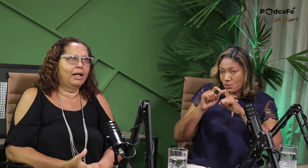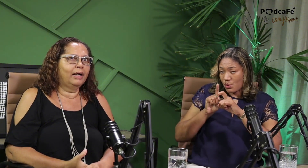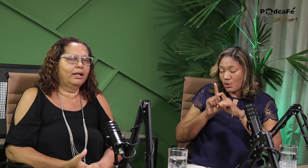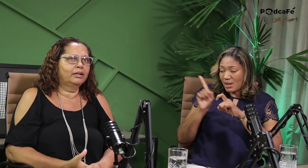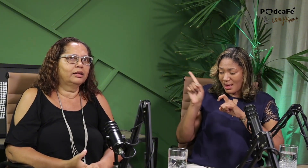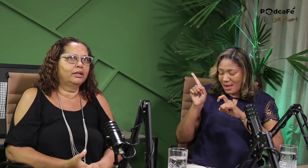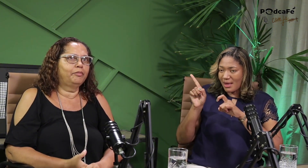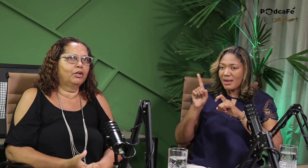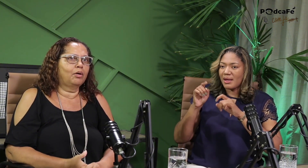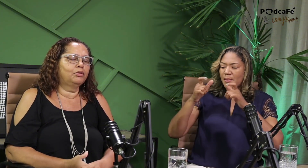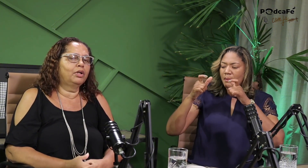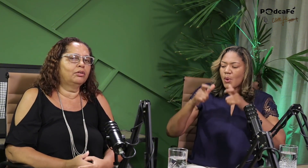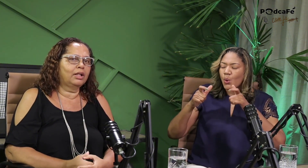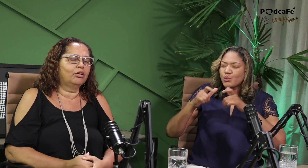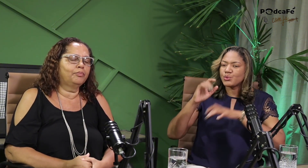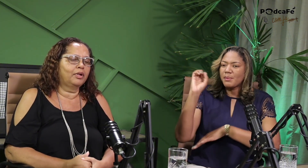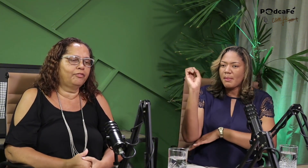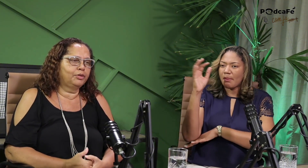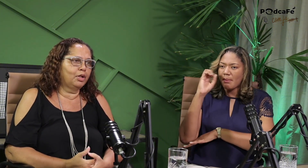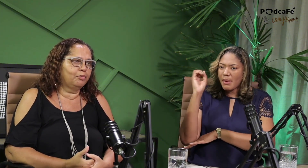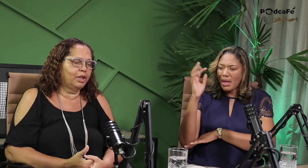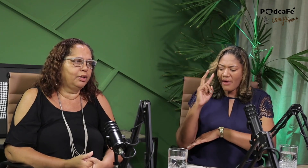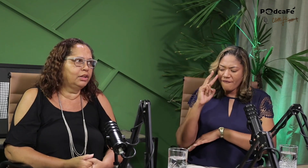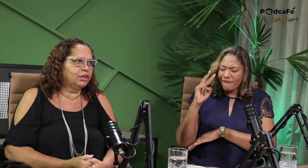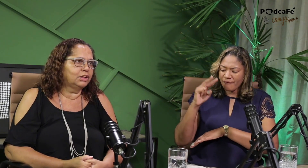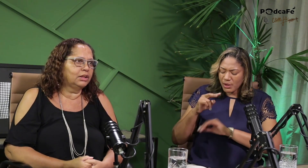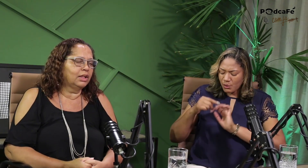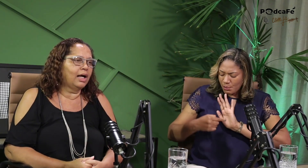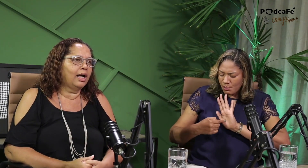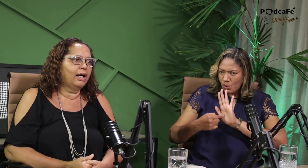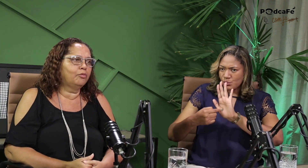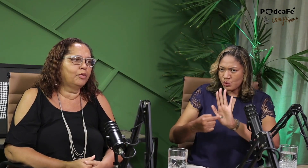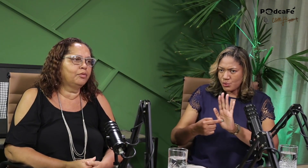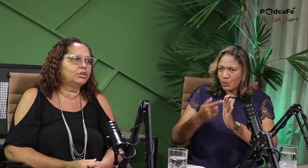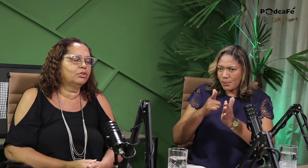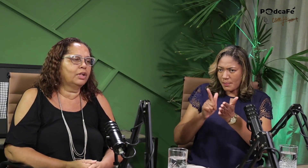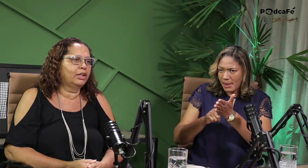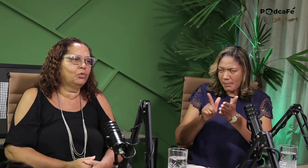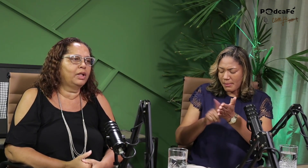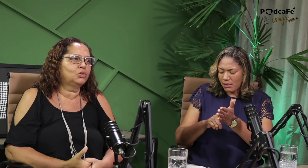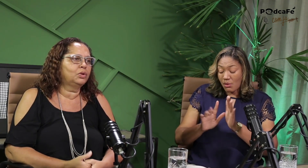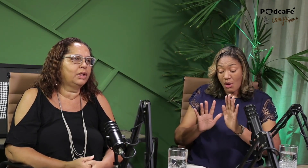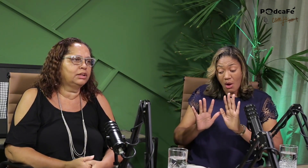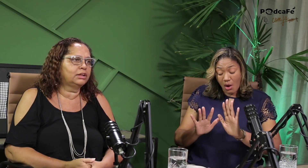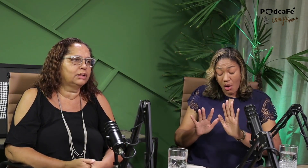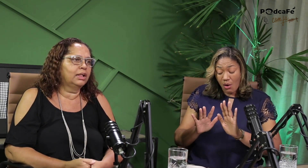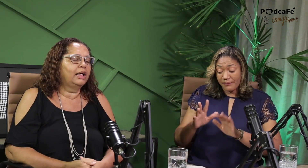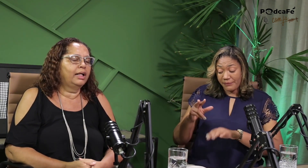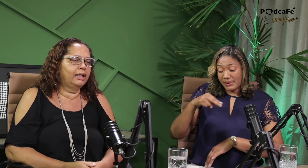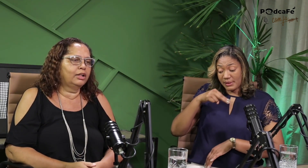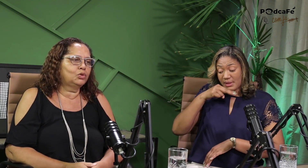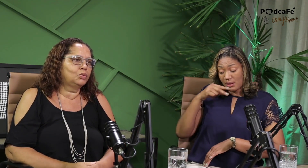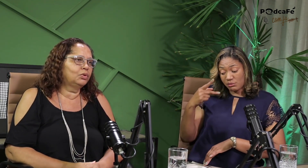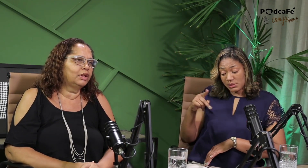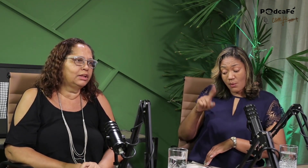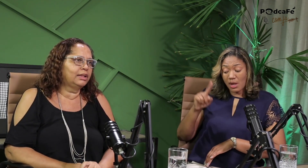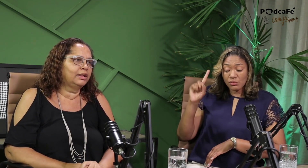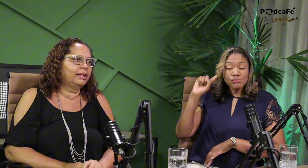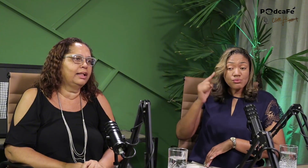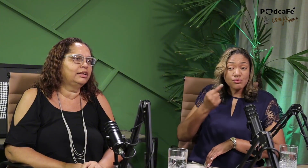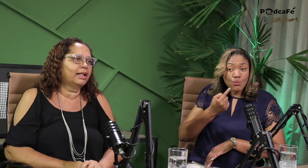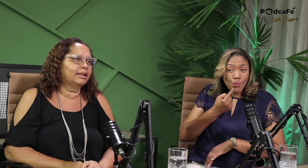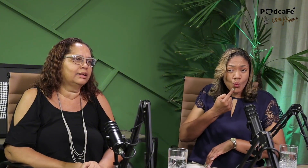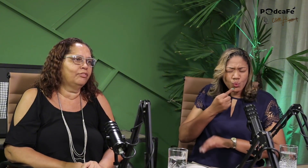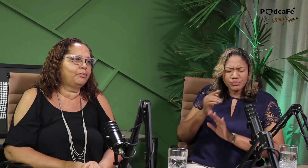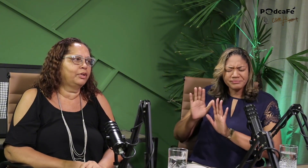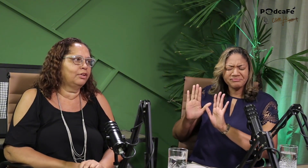La Barra pegou, abriu o relatório para minha mãe e disse: Ah, o problema do seu neto é surdez. Ele é surdo, deixa ele